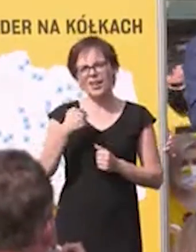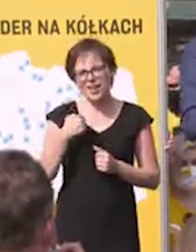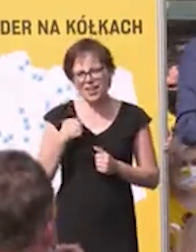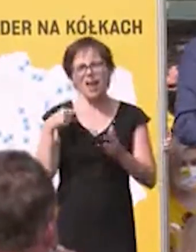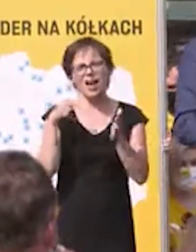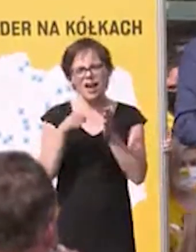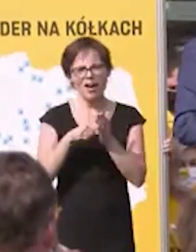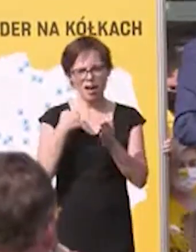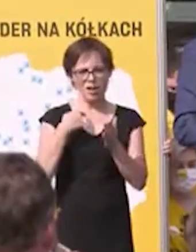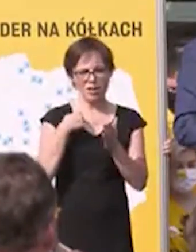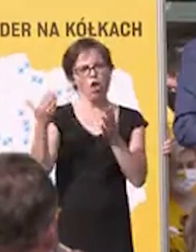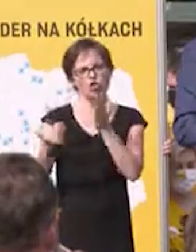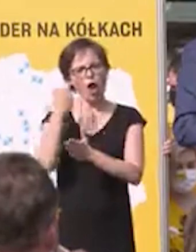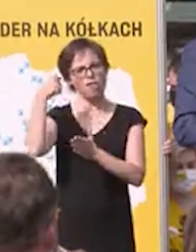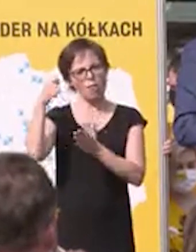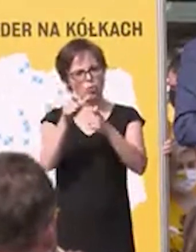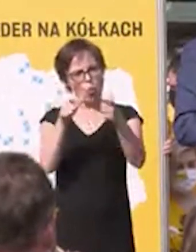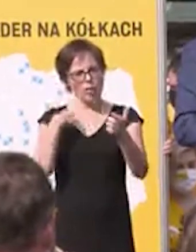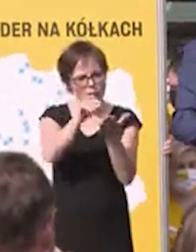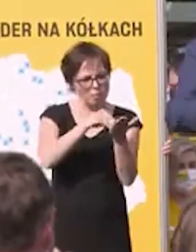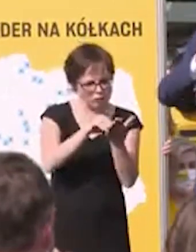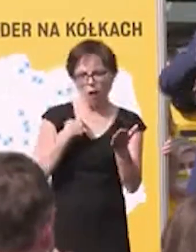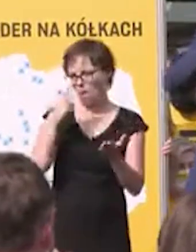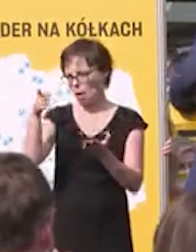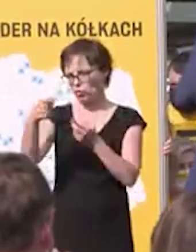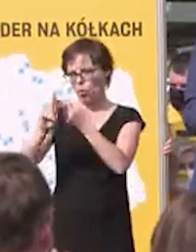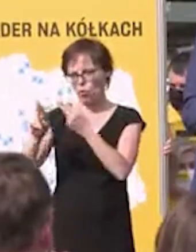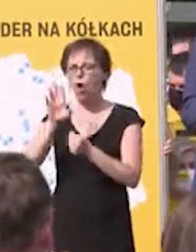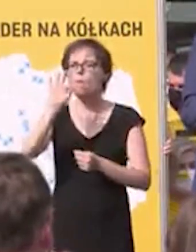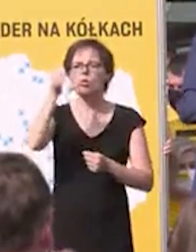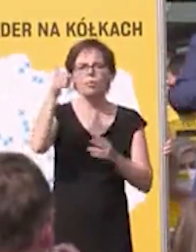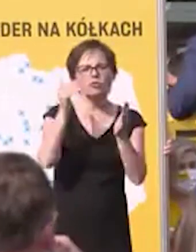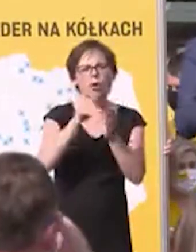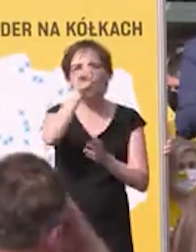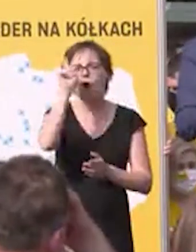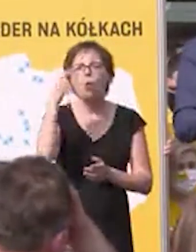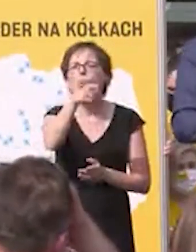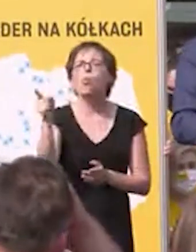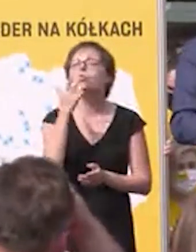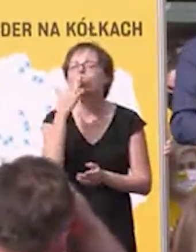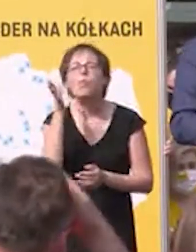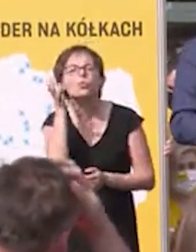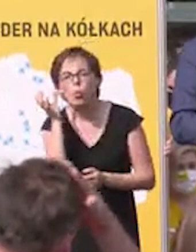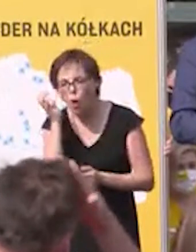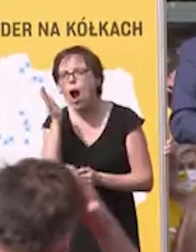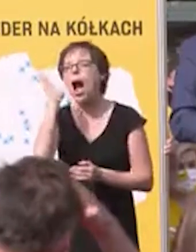uwagę, pisząc tego nowego prezydenta. Bo najpierw trzeba ludzi słuchać, a później do nich